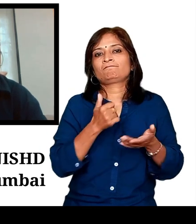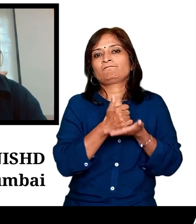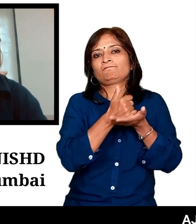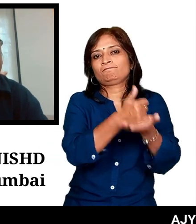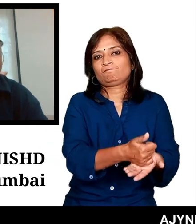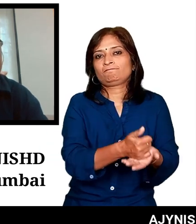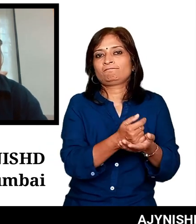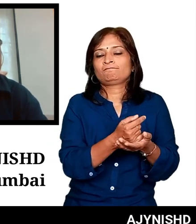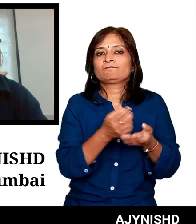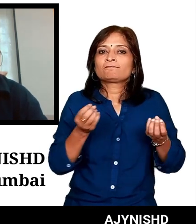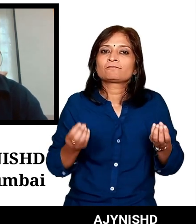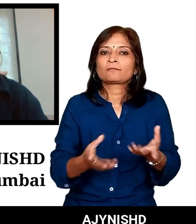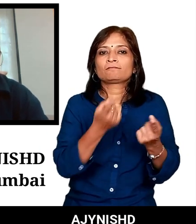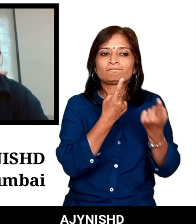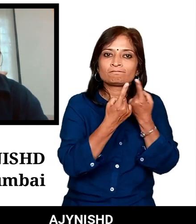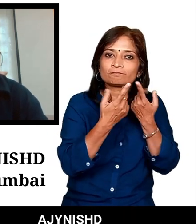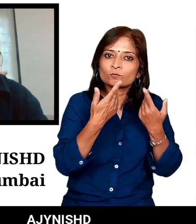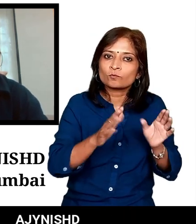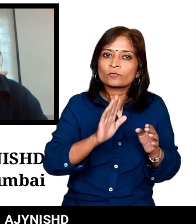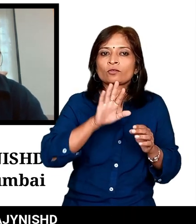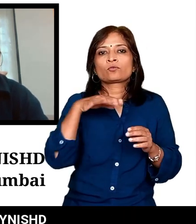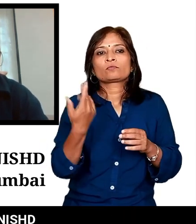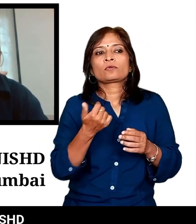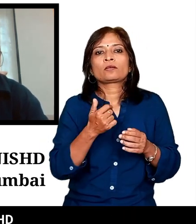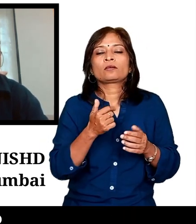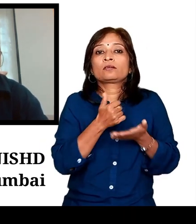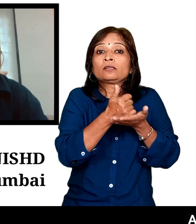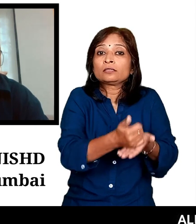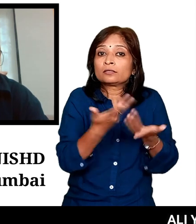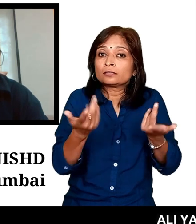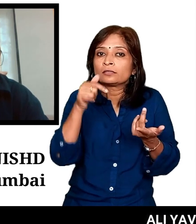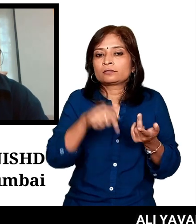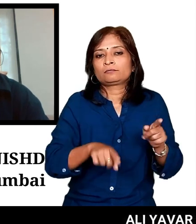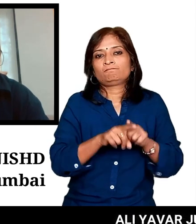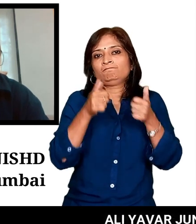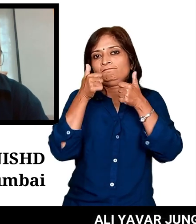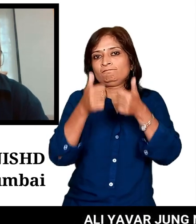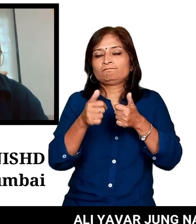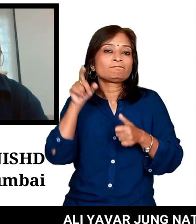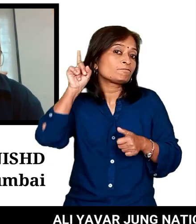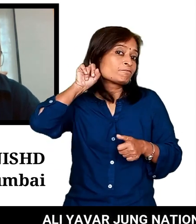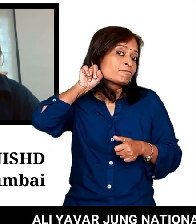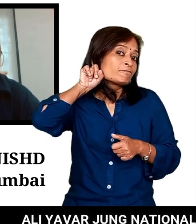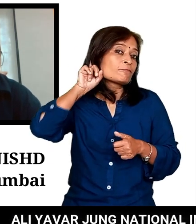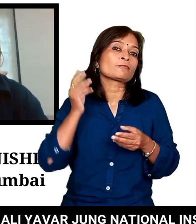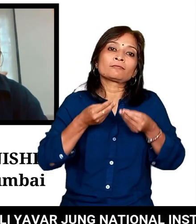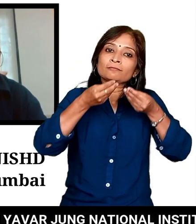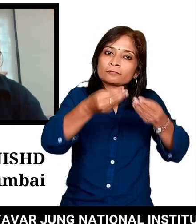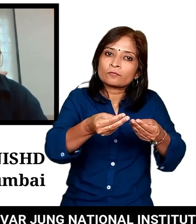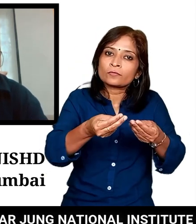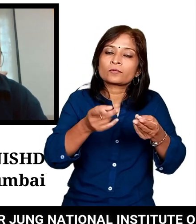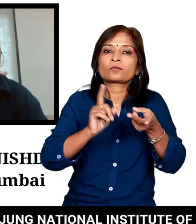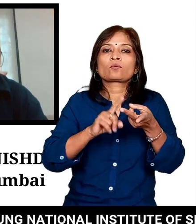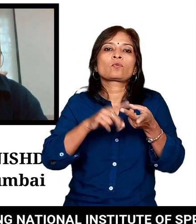वक्त पे उसका डायग्नोसिस करके एवेल्युएशन करके उन्हें अच्छा एक एम्प्लीफिकेशन डिवाइस देकर